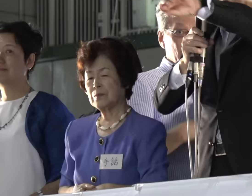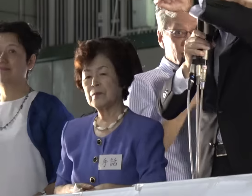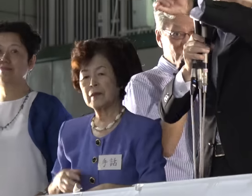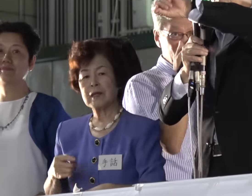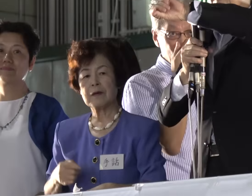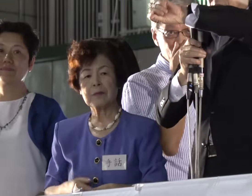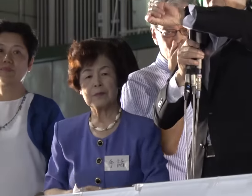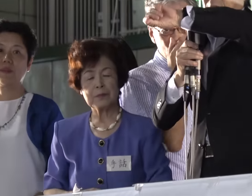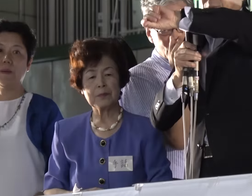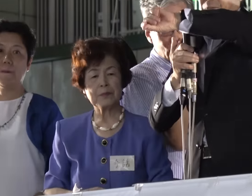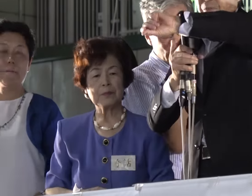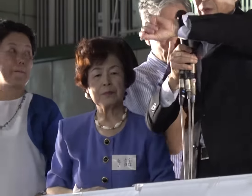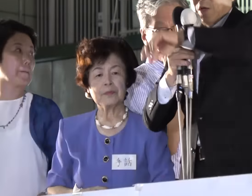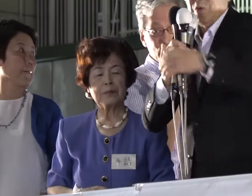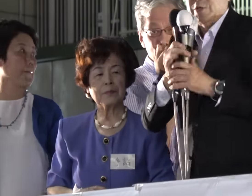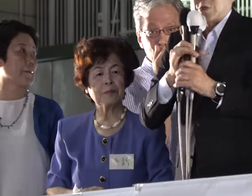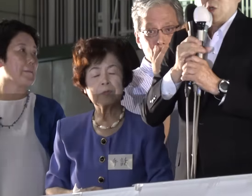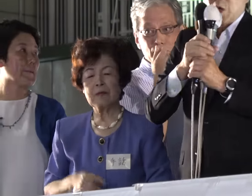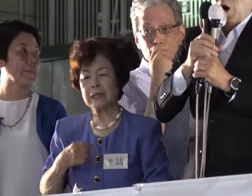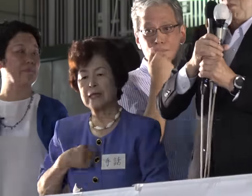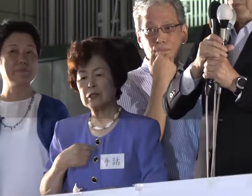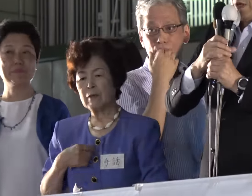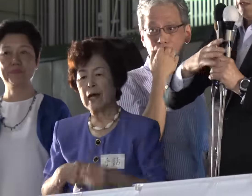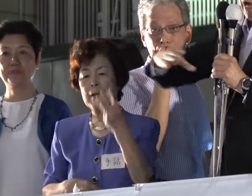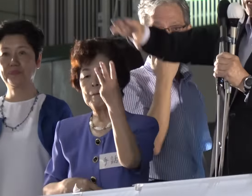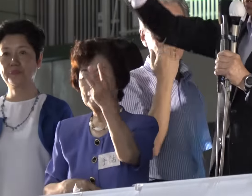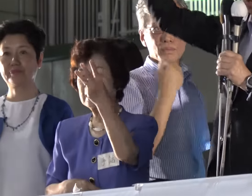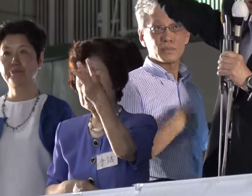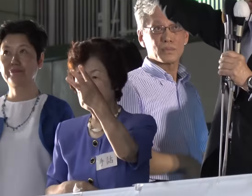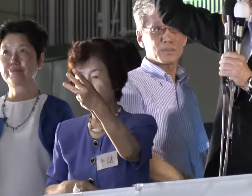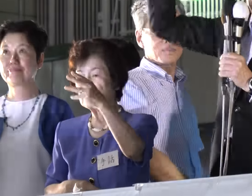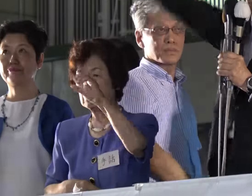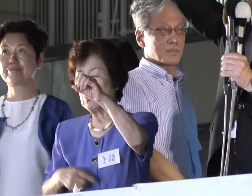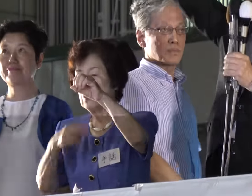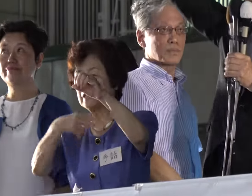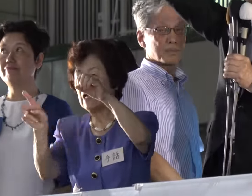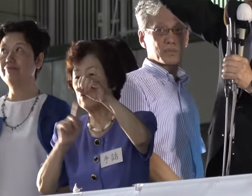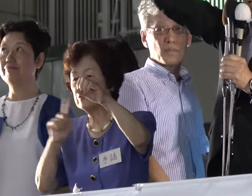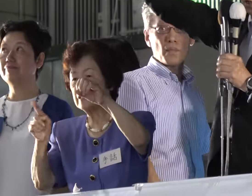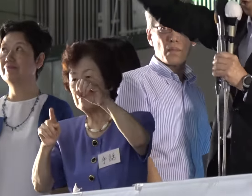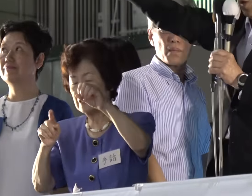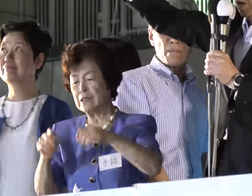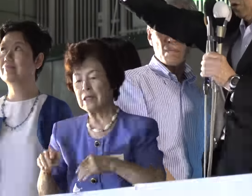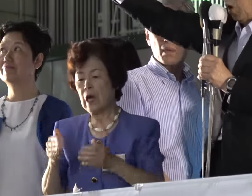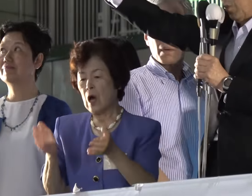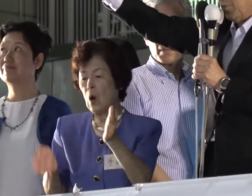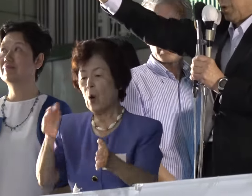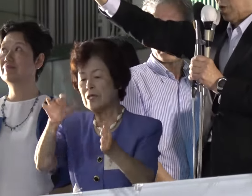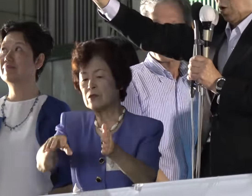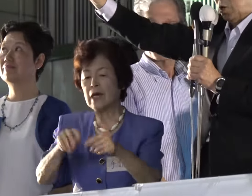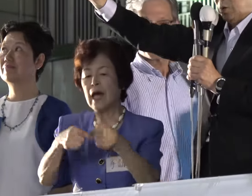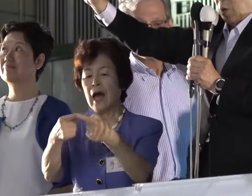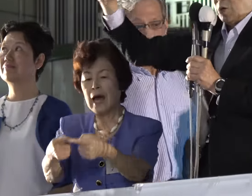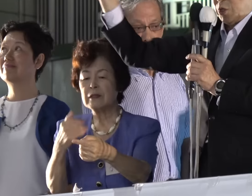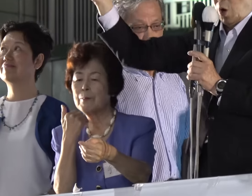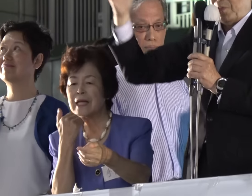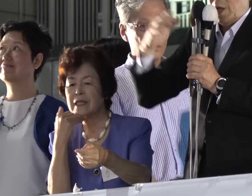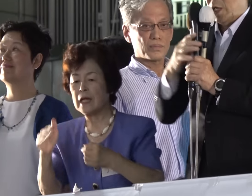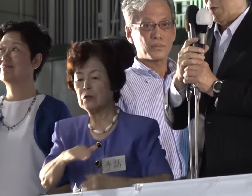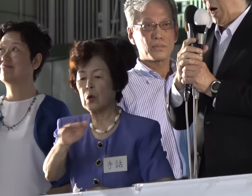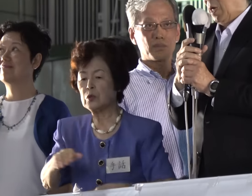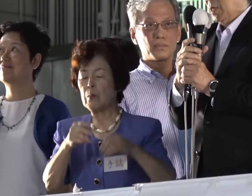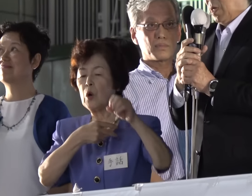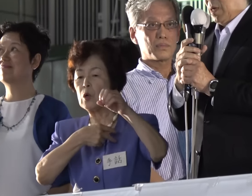0ということを申し上げております。3つの0、待機児童0、待機児童なくそう、0にし